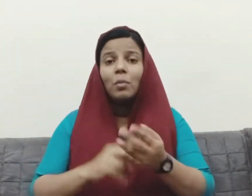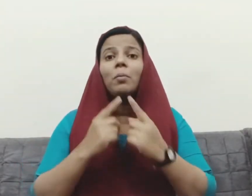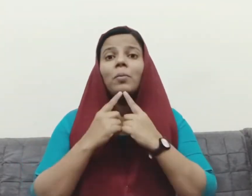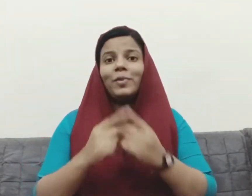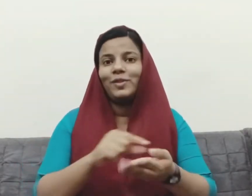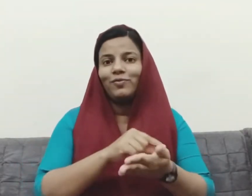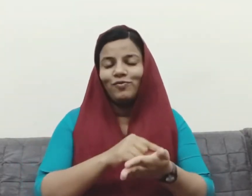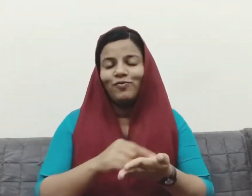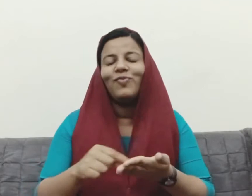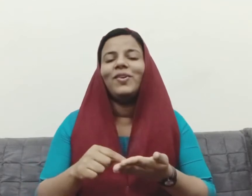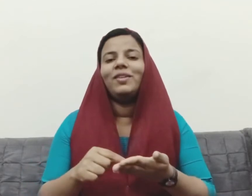പറഞ്ഞതായ വാക്യമാണ്.